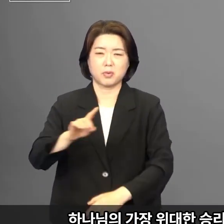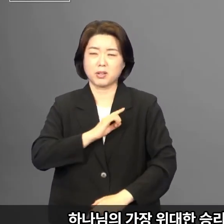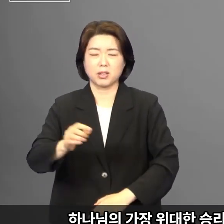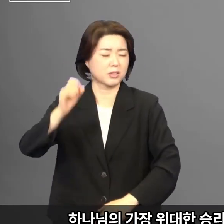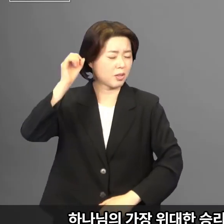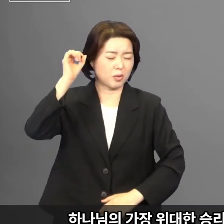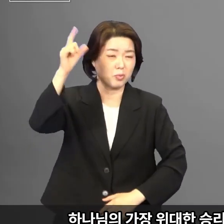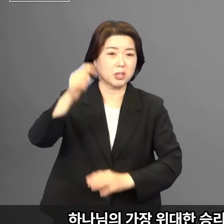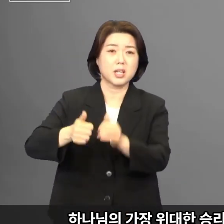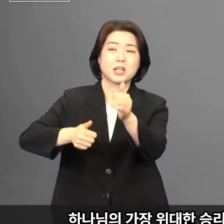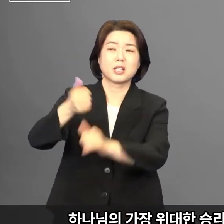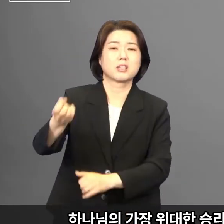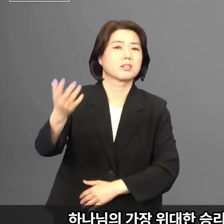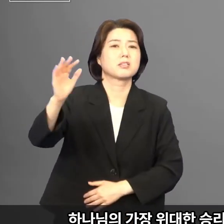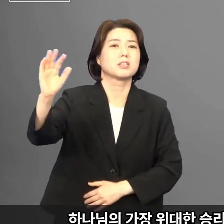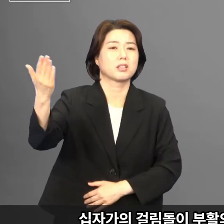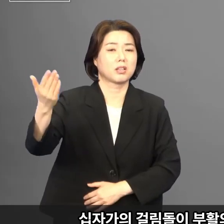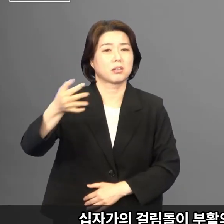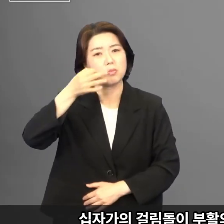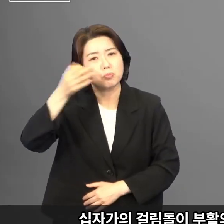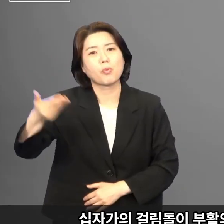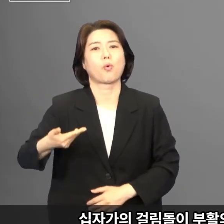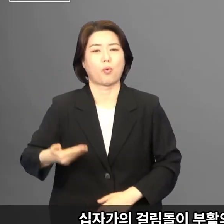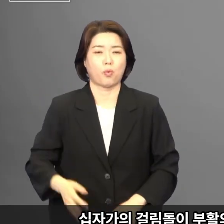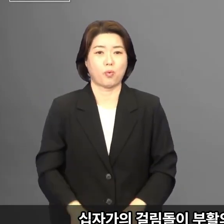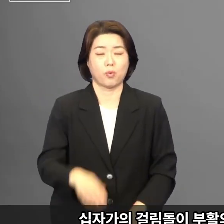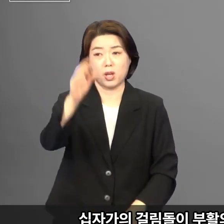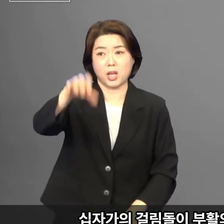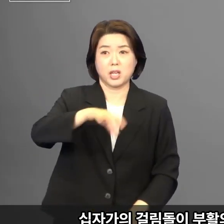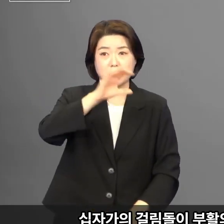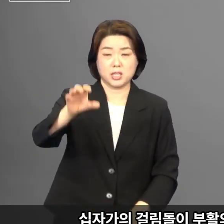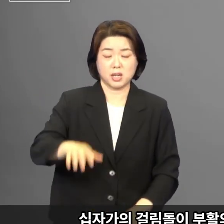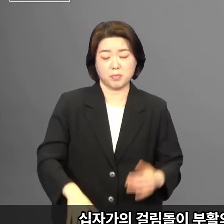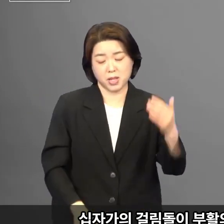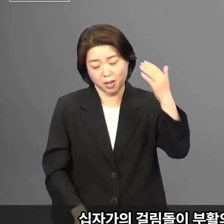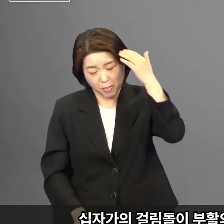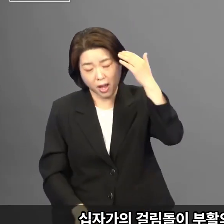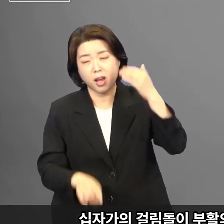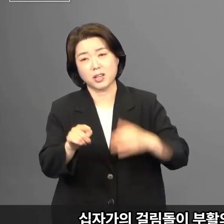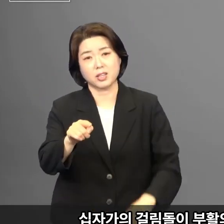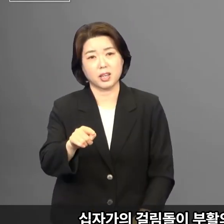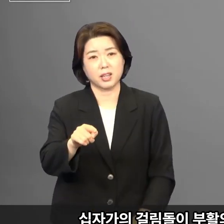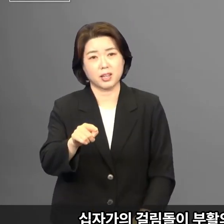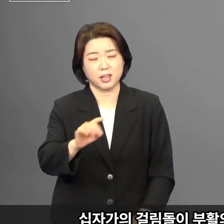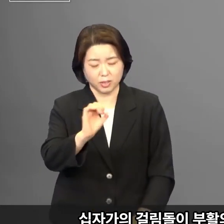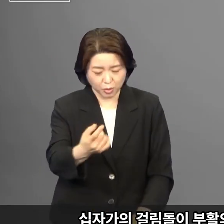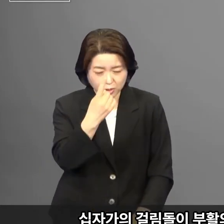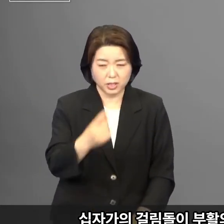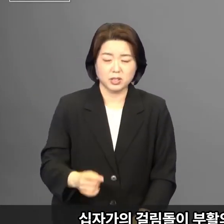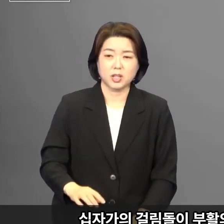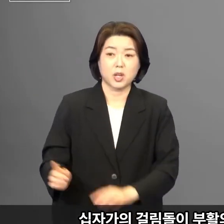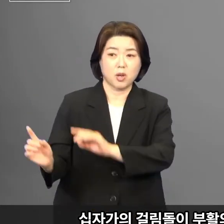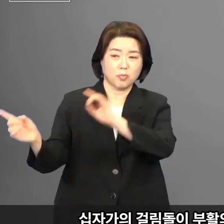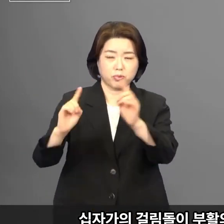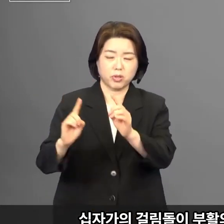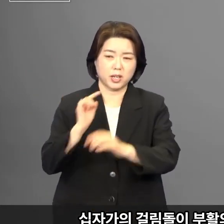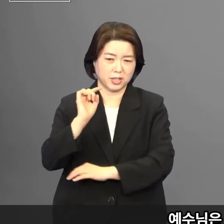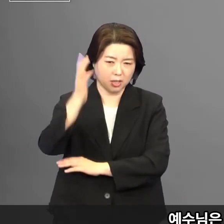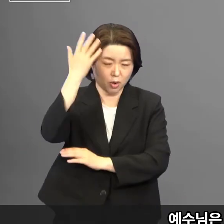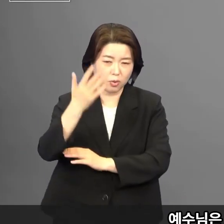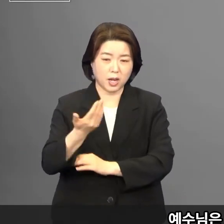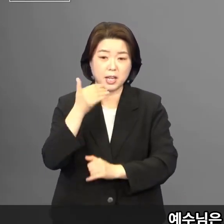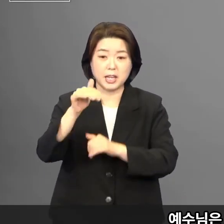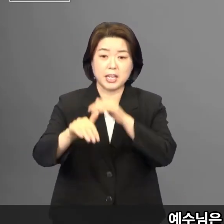위대한 승리가 될 수 있음을 보여주는 겁니다. 십자가의 걸림돌이 부활의 영광의 디딤돌이 되는